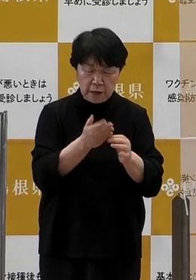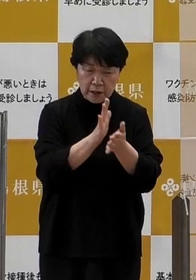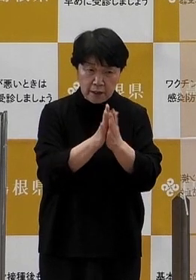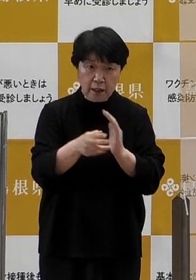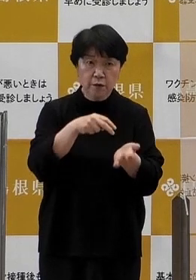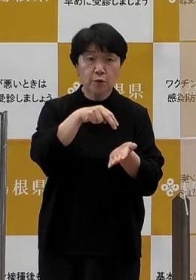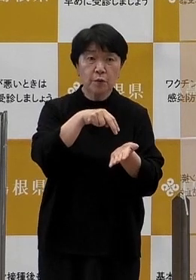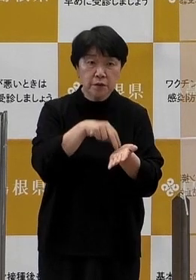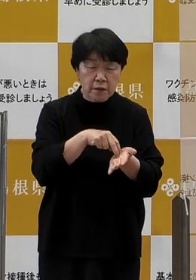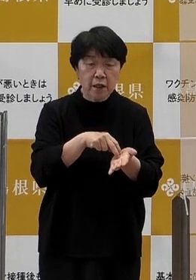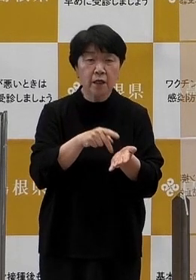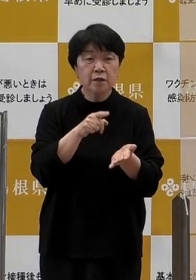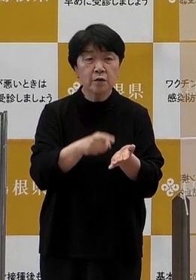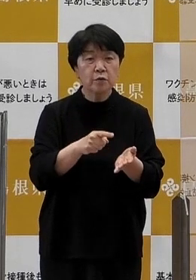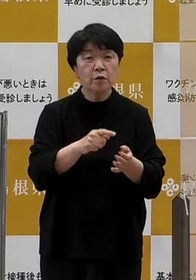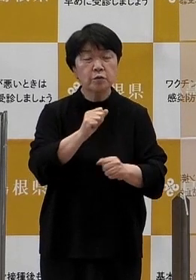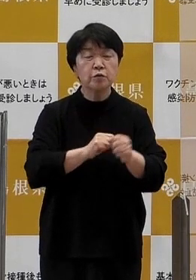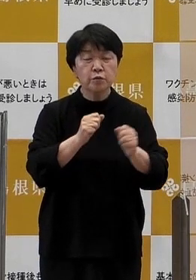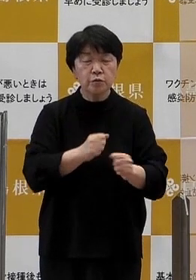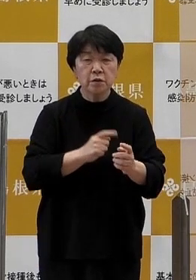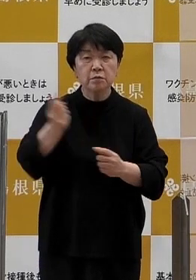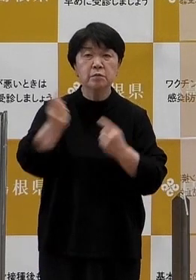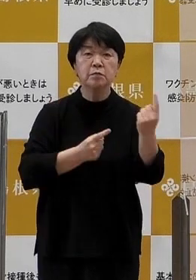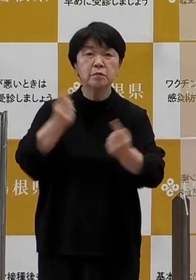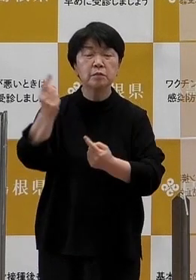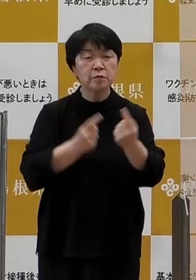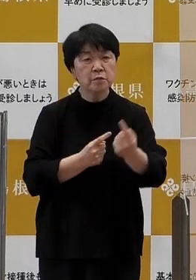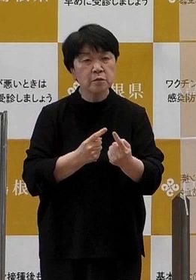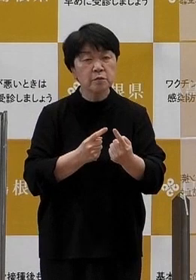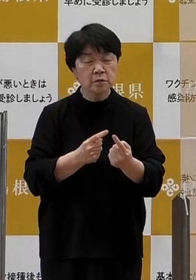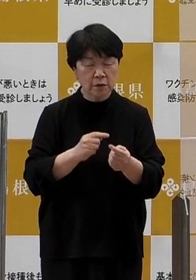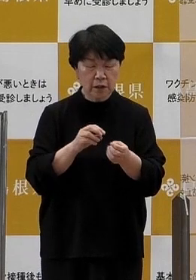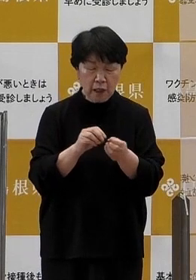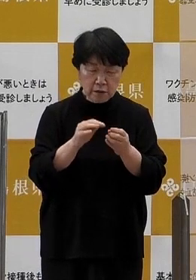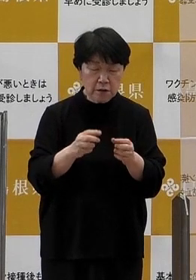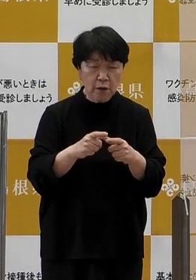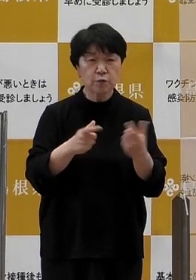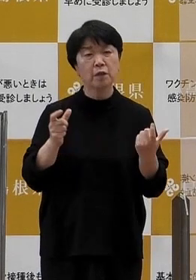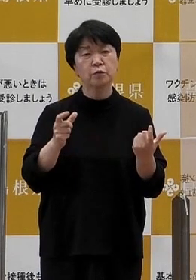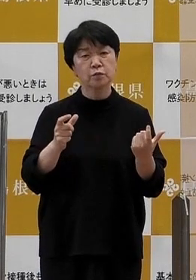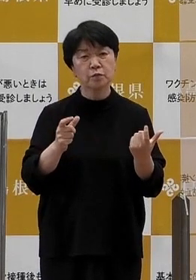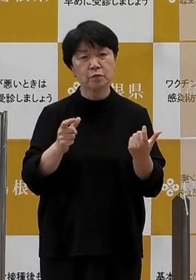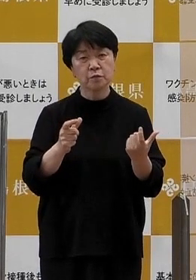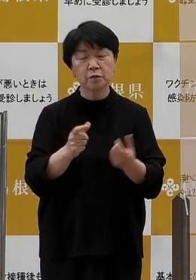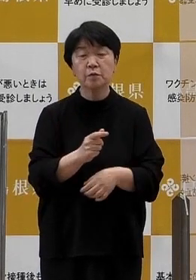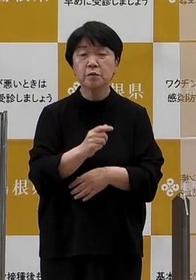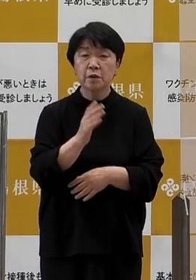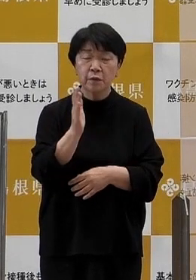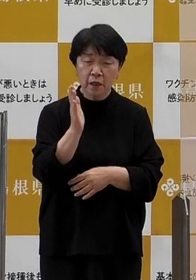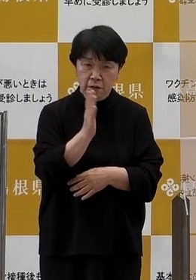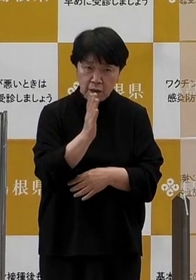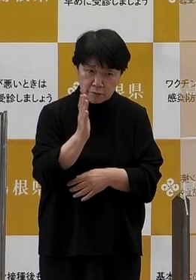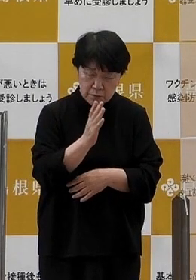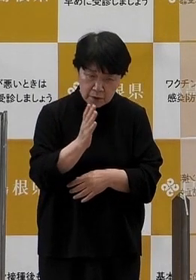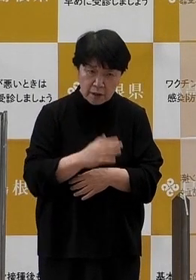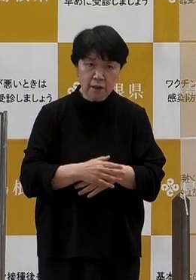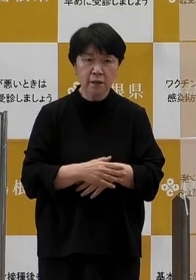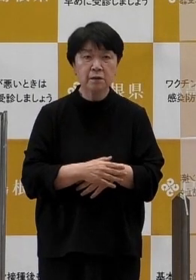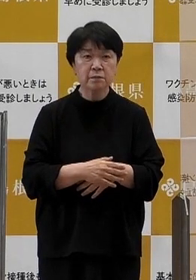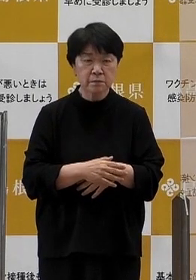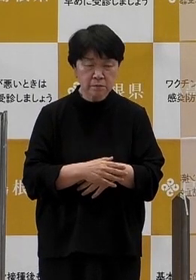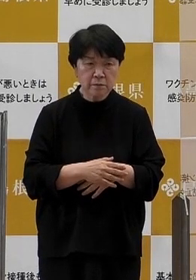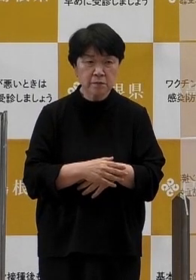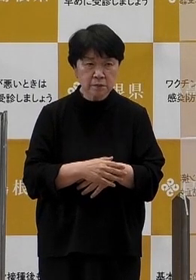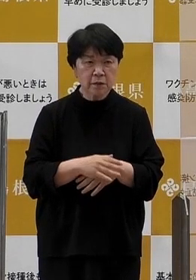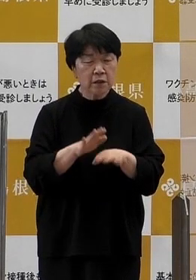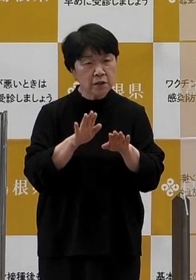わざわざこれを緩めて、感染者を増やしていく、 ということをやることに合理性が見出